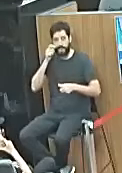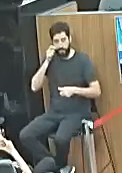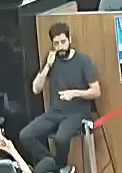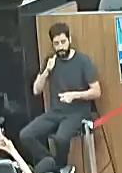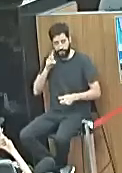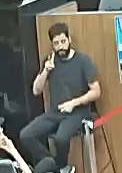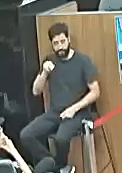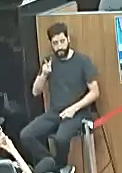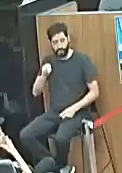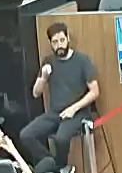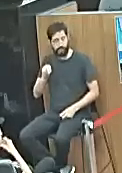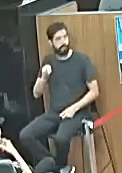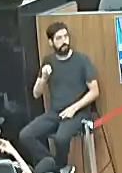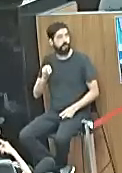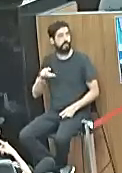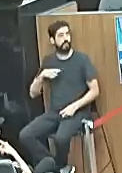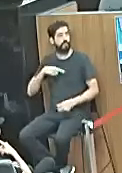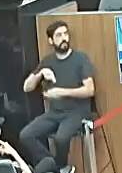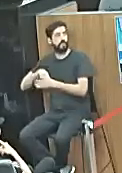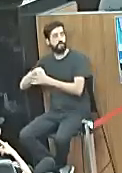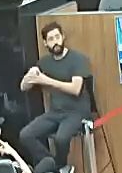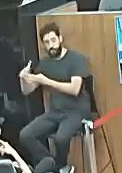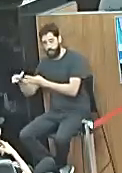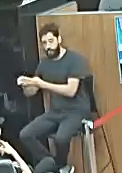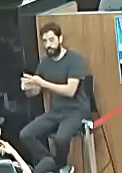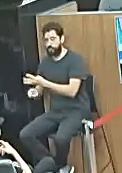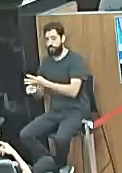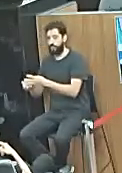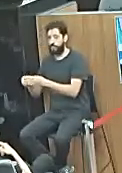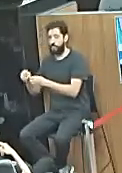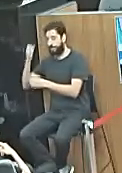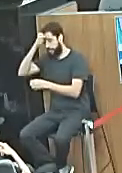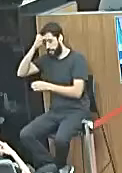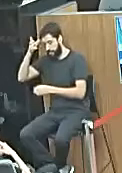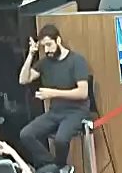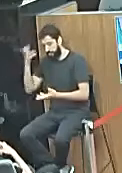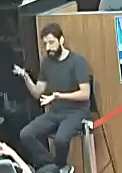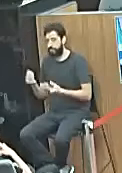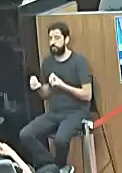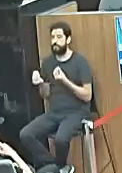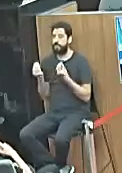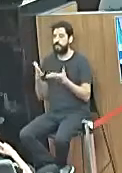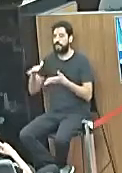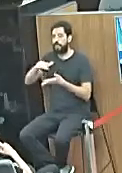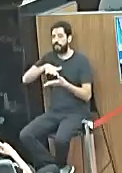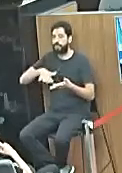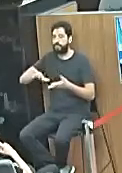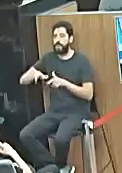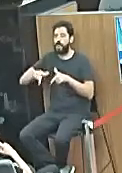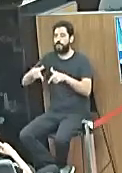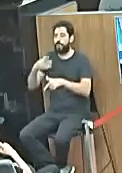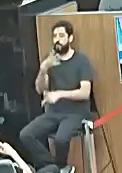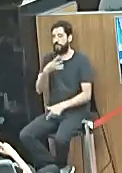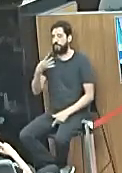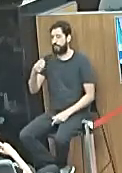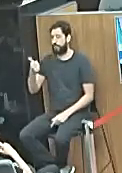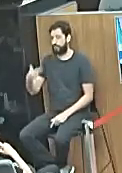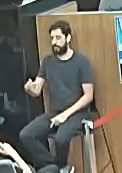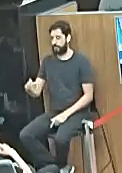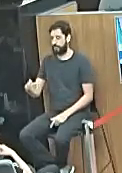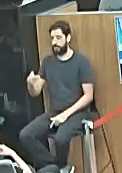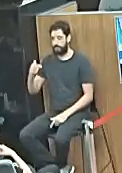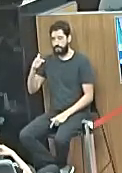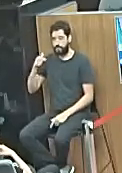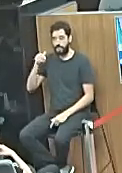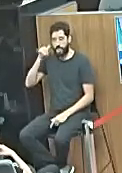conflitos e quatro de base municipal presp é promover no âmbito da ação 44 17